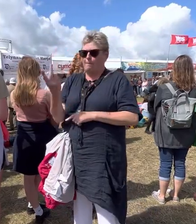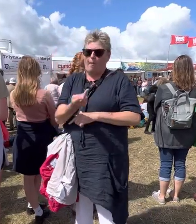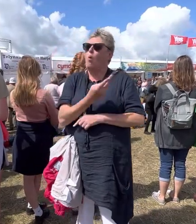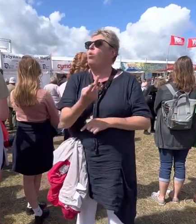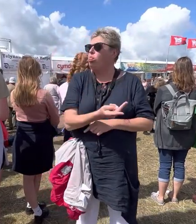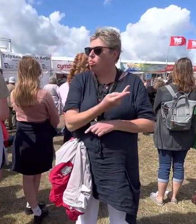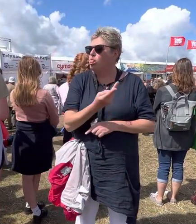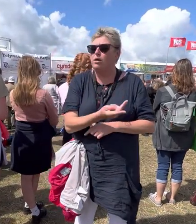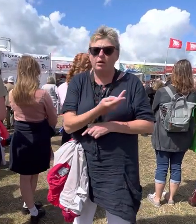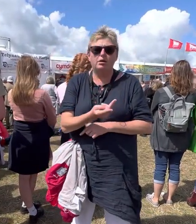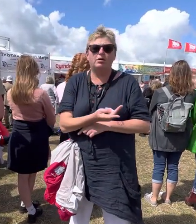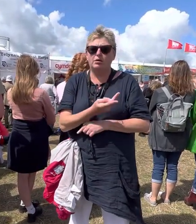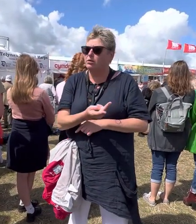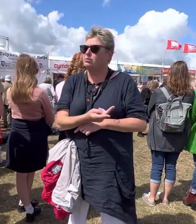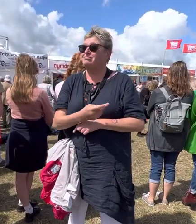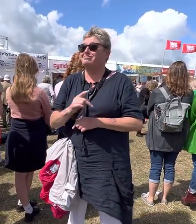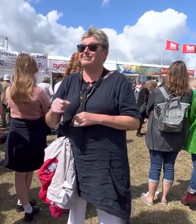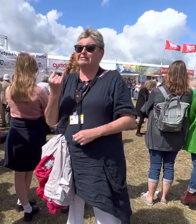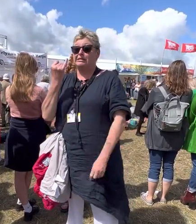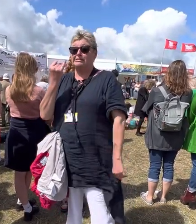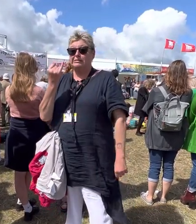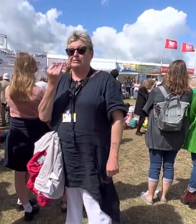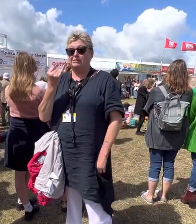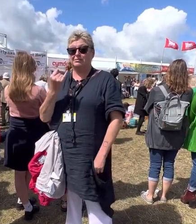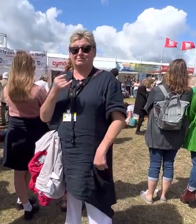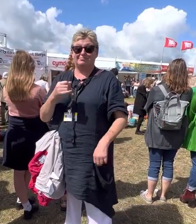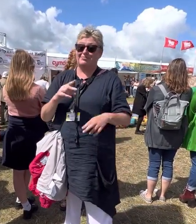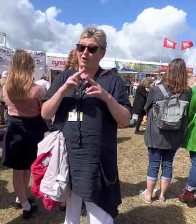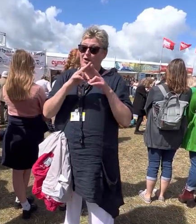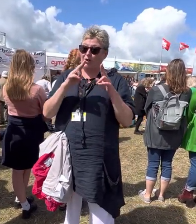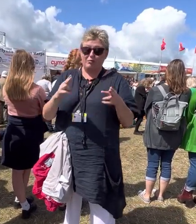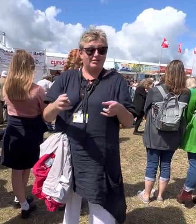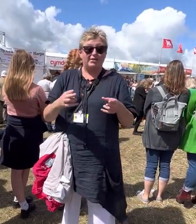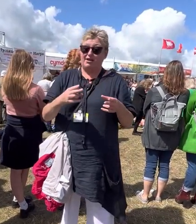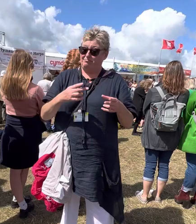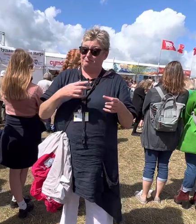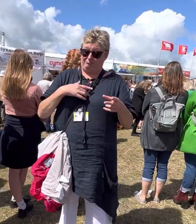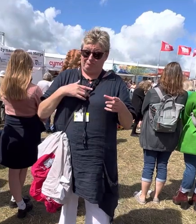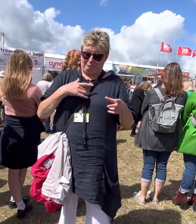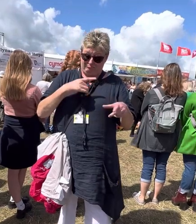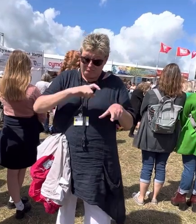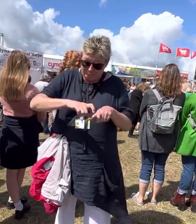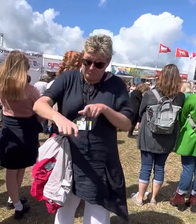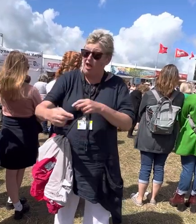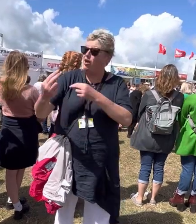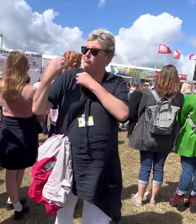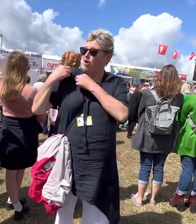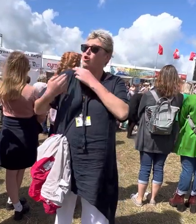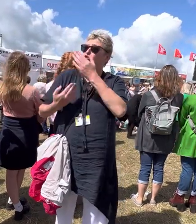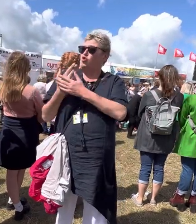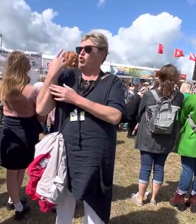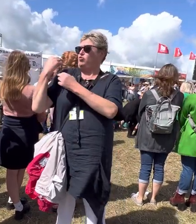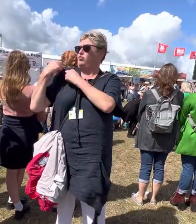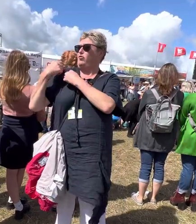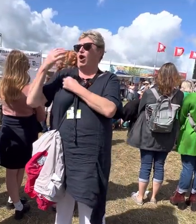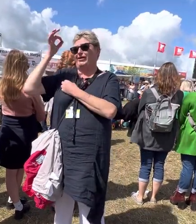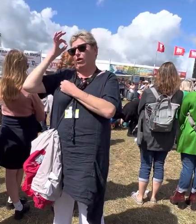cymdeithasol. 6. Cartrefi cynaliadwy. Trwy roi dyletswyddau newydd ar Lywodraeth Cymru